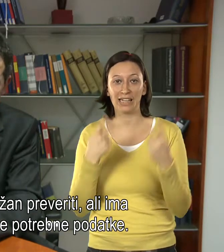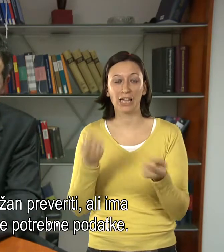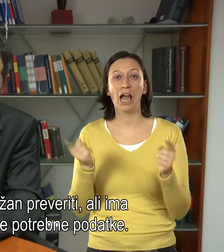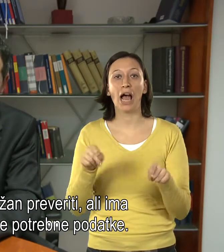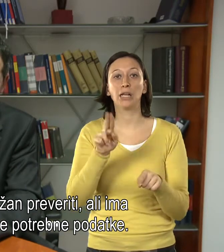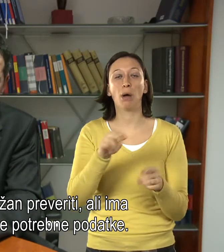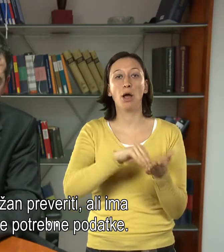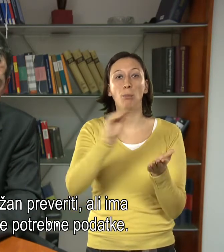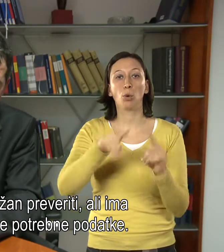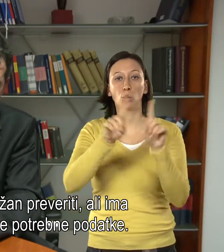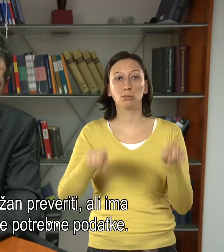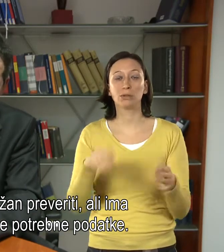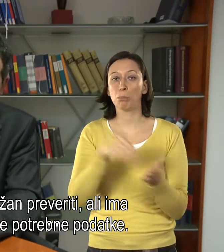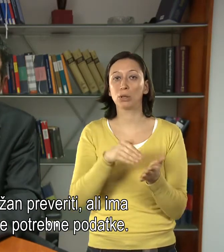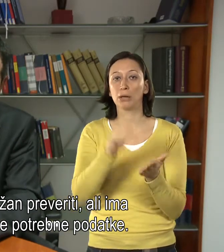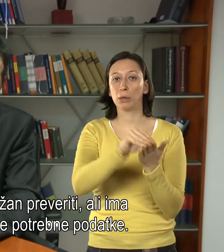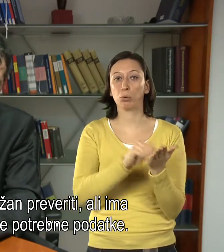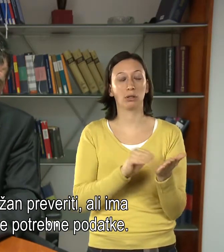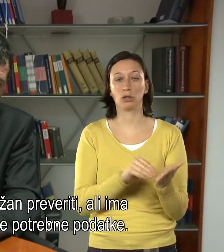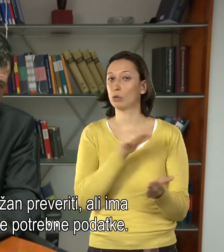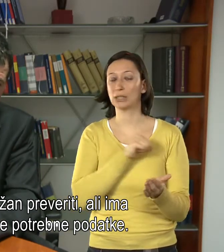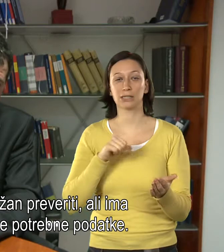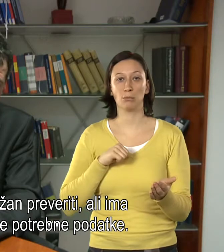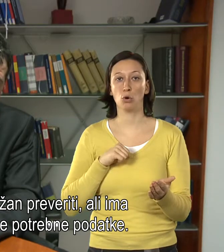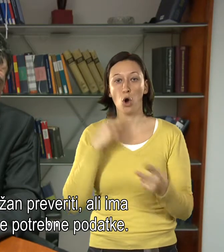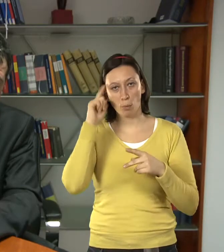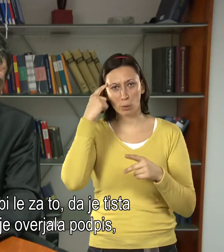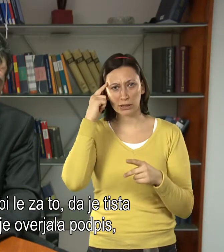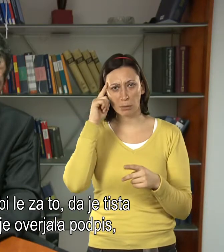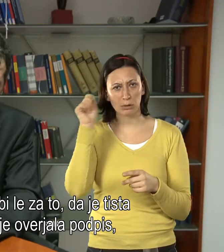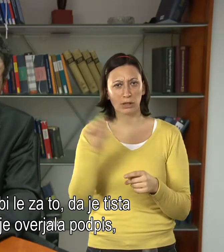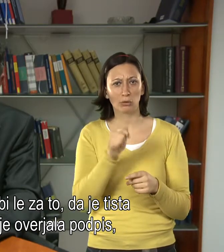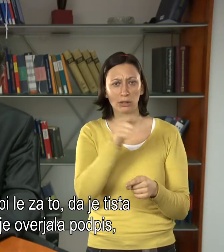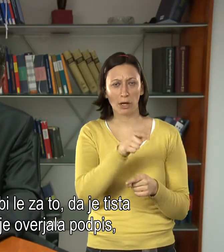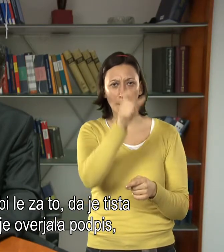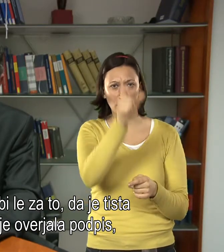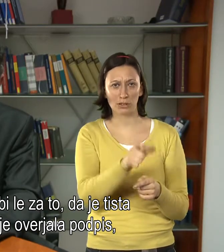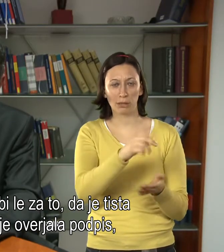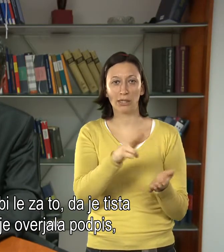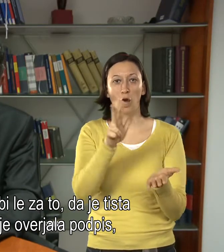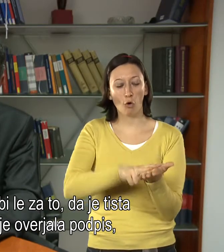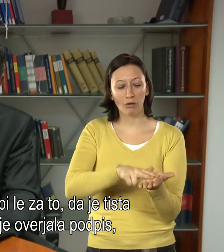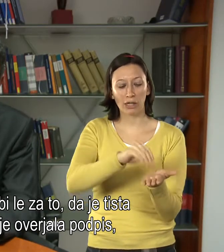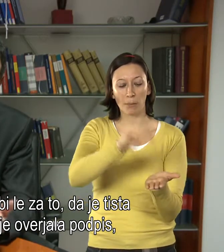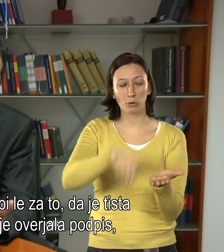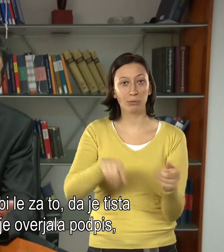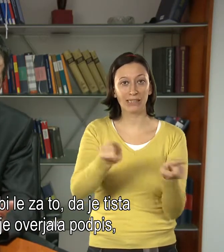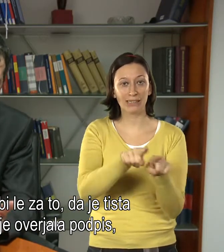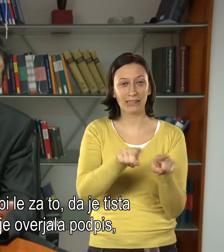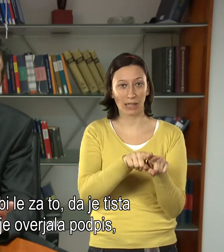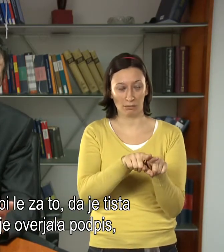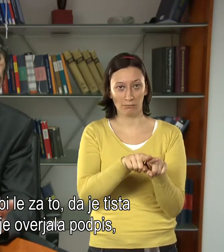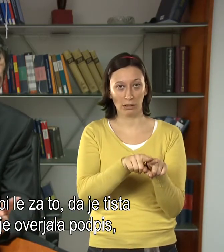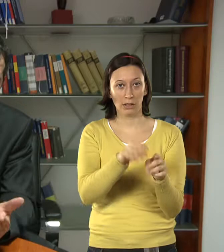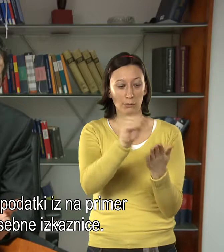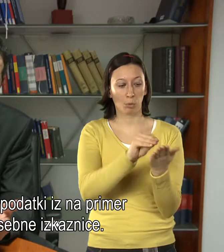On ni dolžan preveriti, ali ima pogodba vse potrebne podatke. On samo pač poskrbi za to, da je tista oseba, ki je